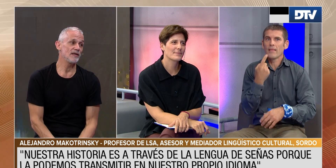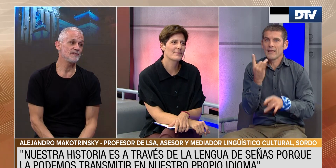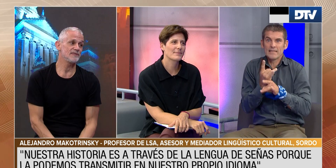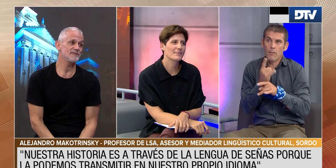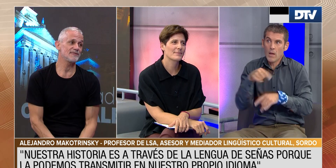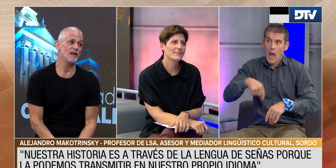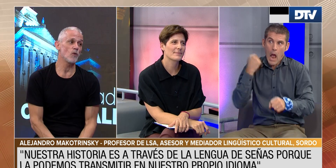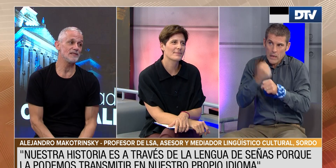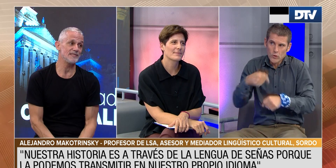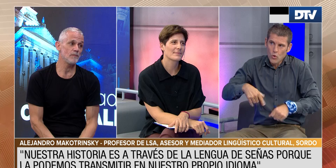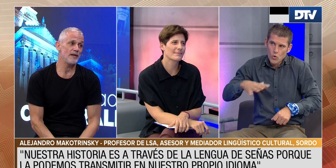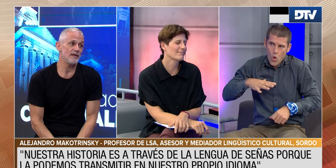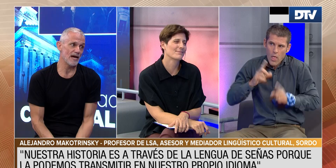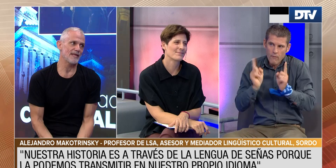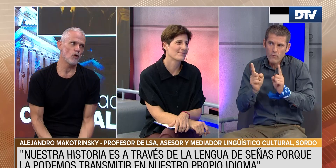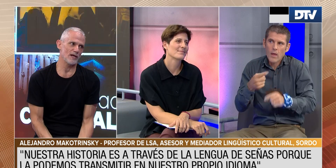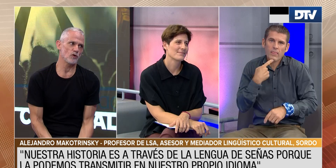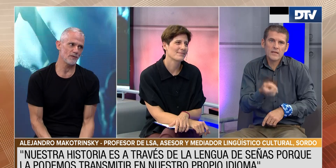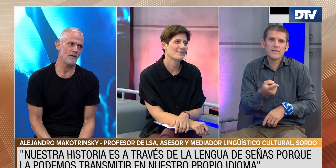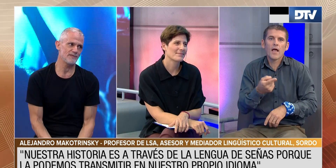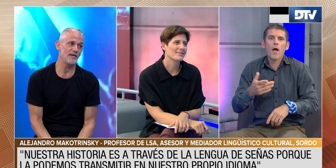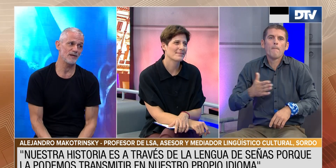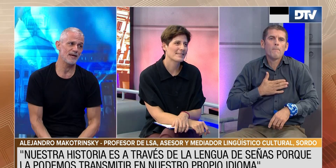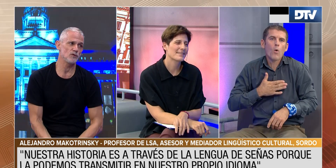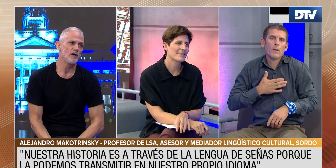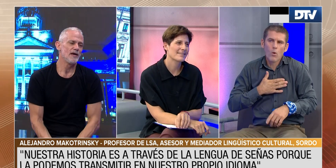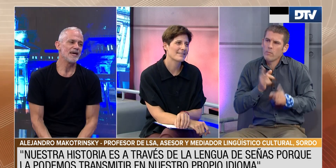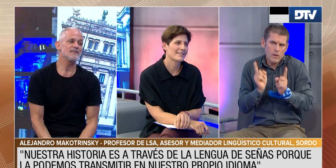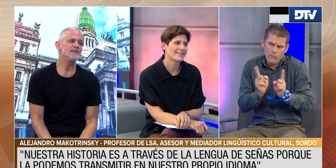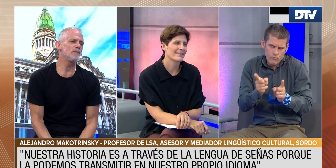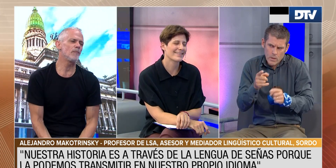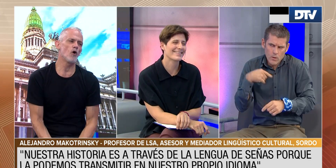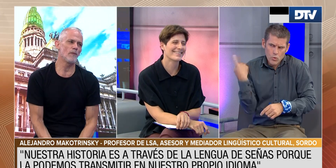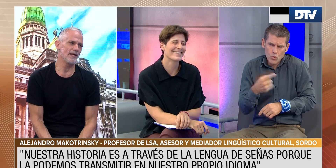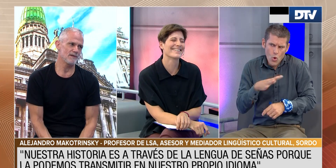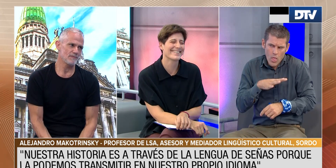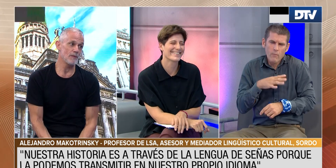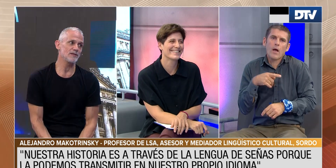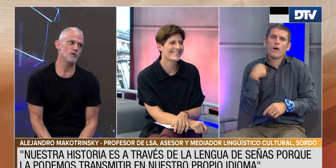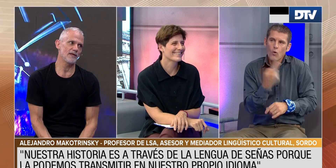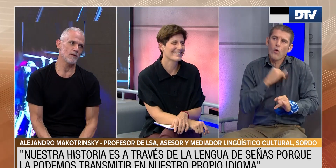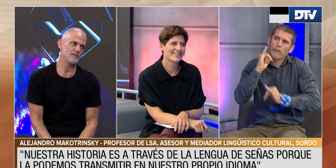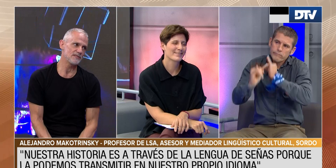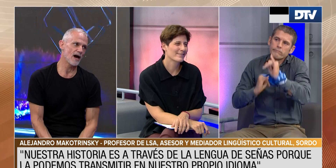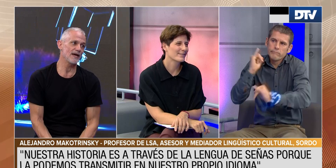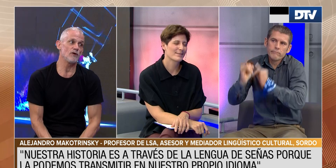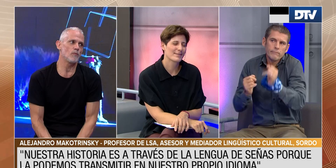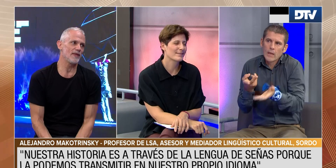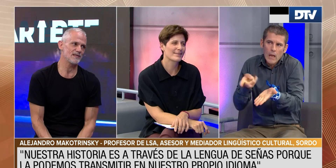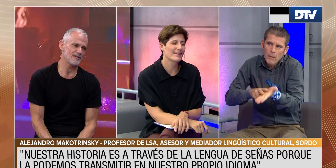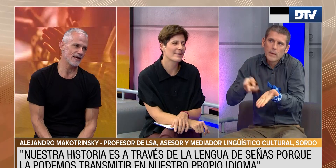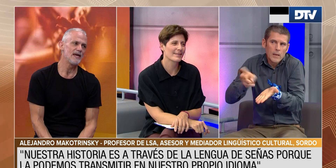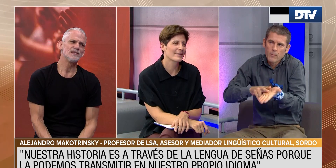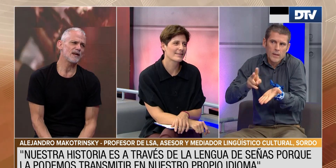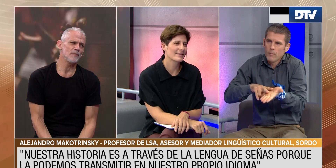Eso que decís es tal cual siempre, y hasta ahora todavía sigue pasando, que se dice pobre la persona discapacitada, que no